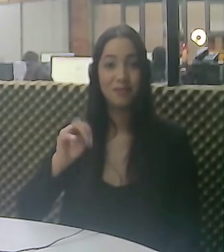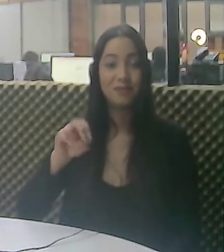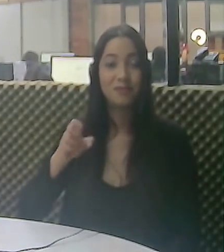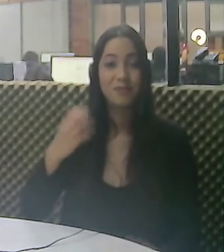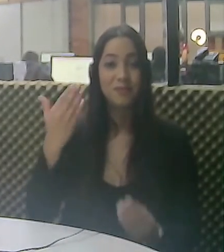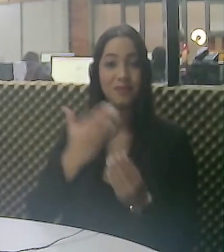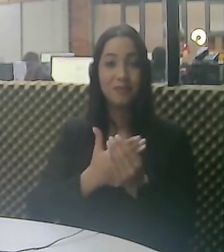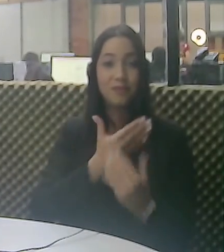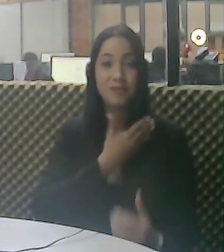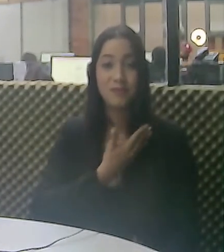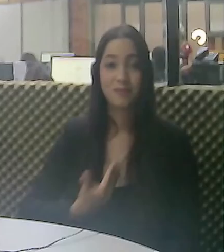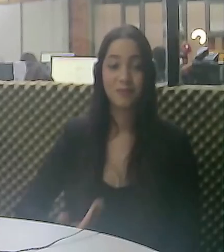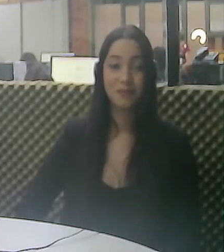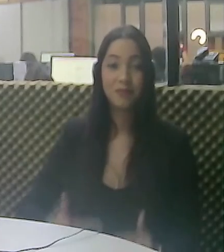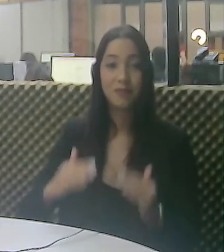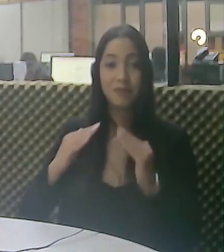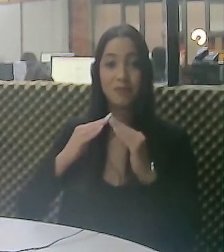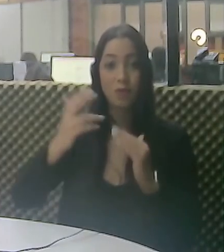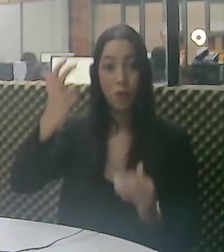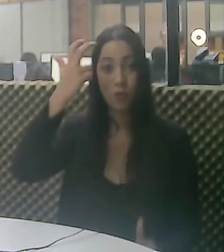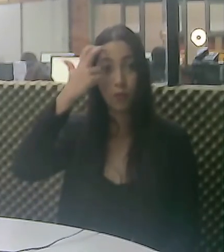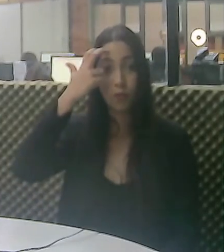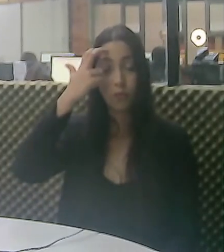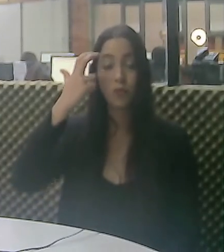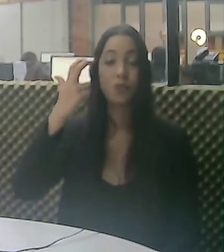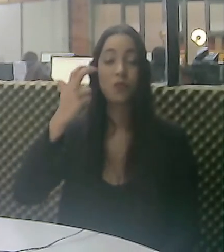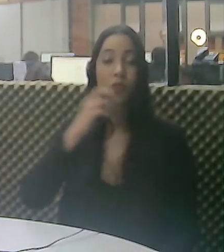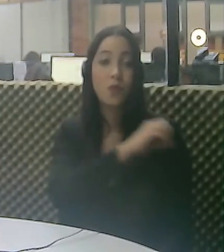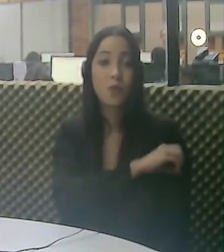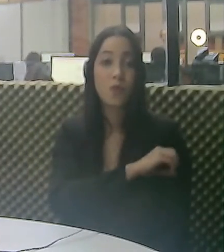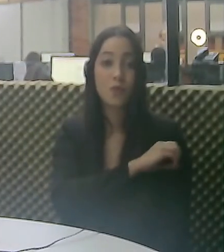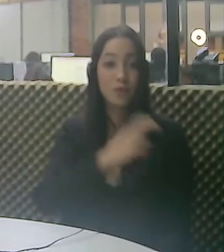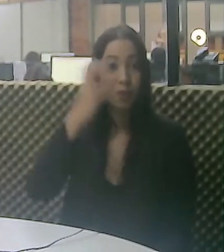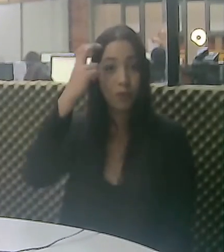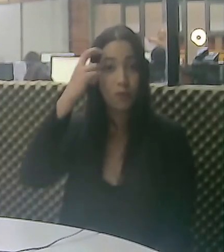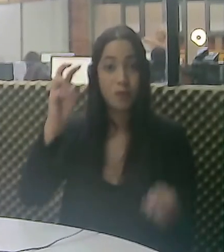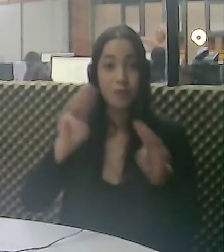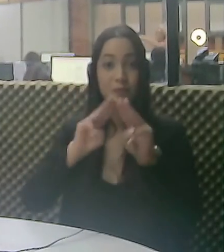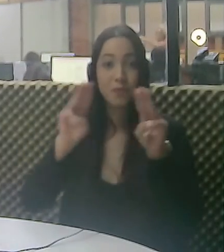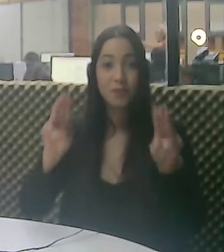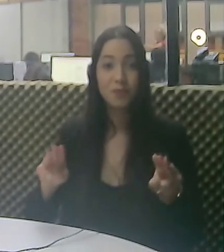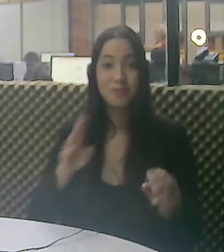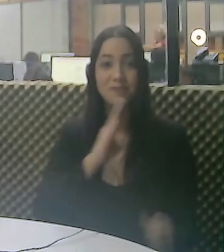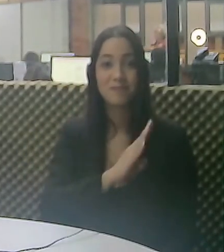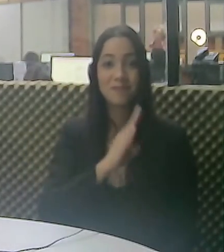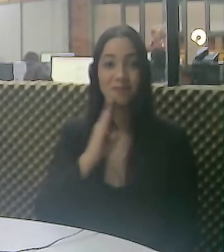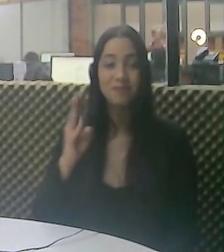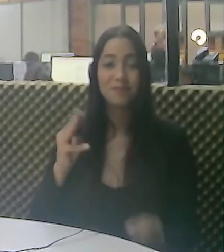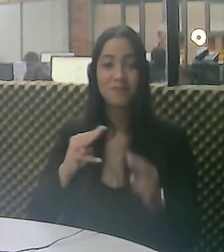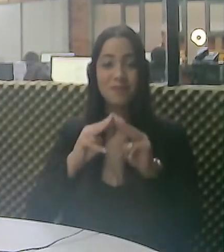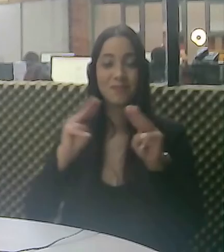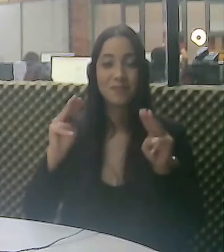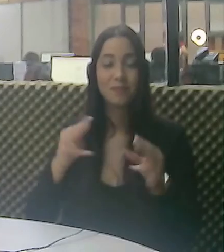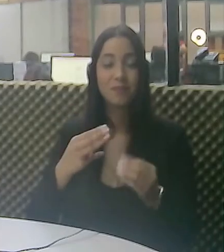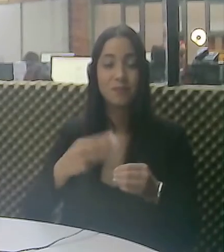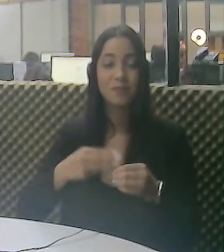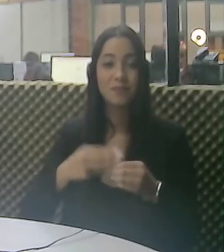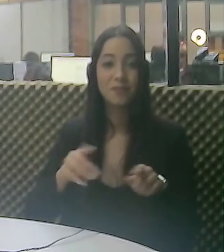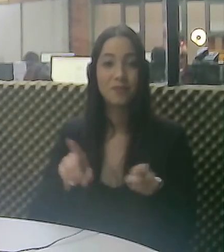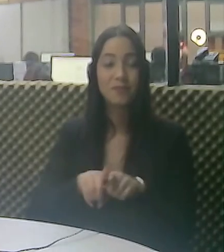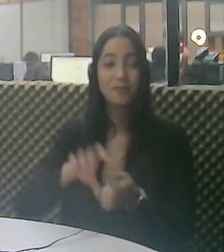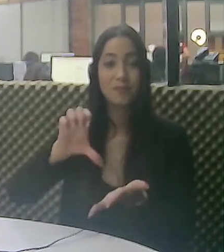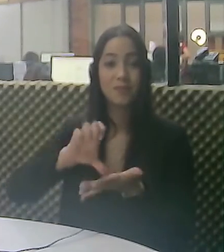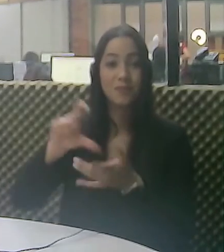O Arquivo Público A Casa da Cultura oficina cultural o museu municipal a biblioteca municipal e o anexo da